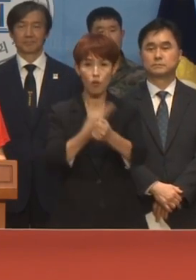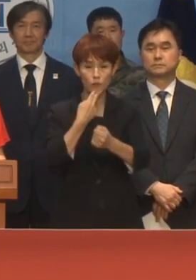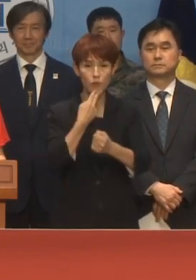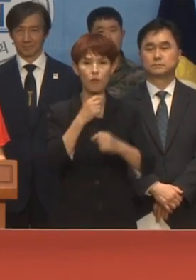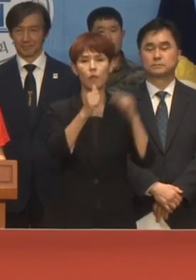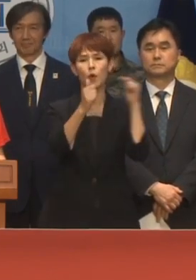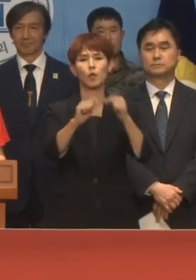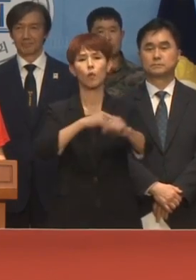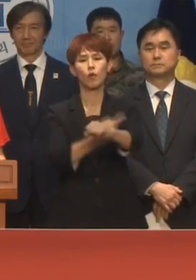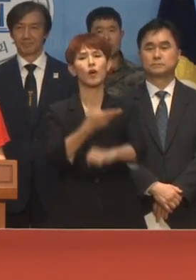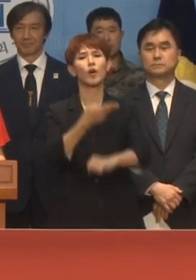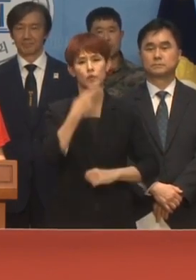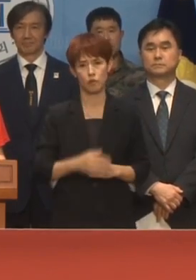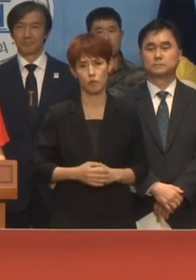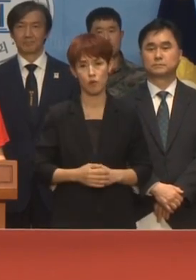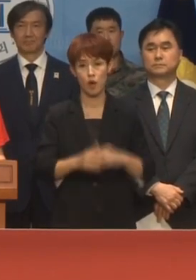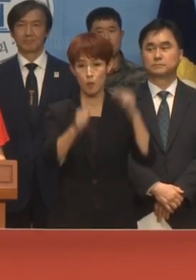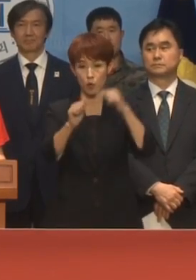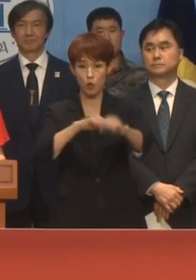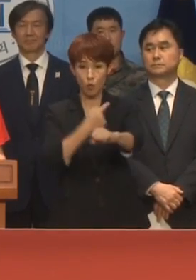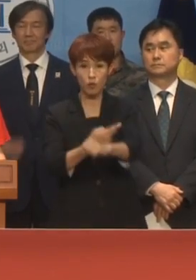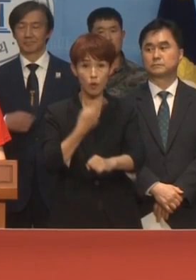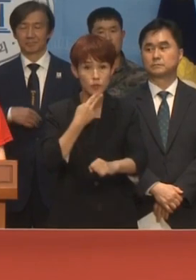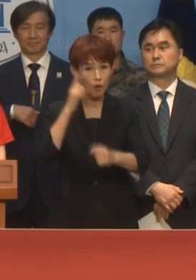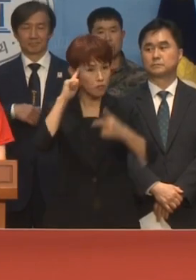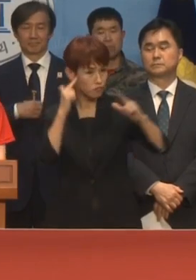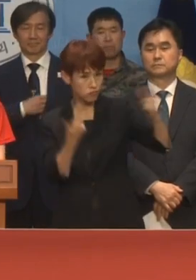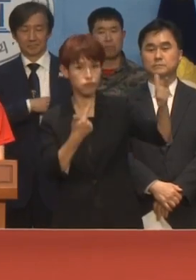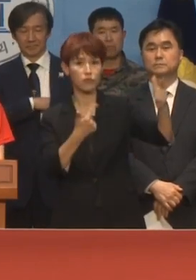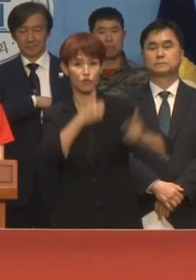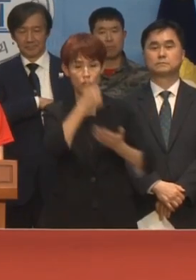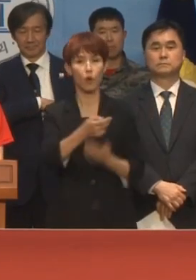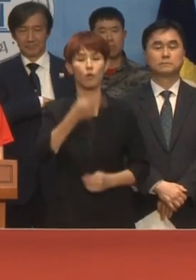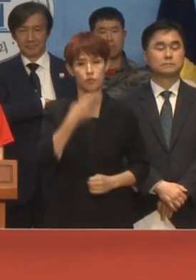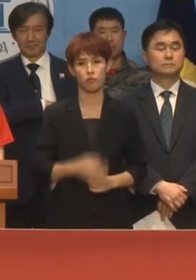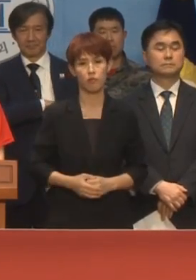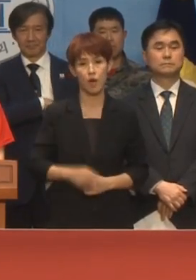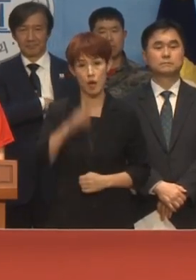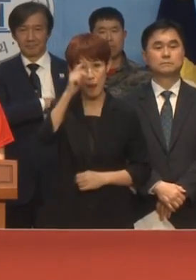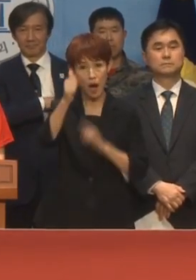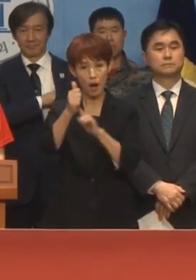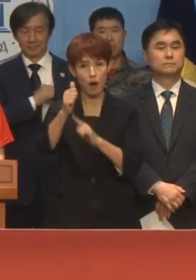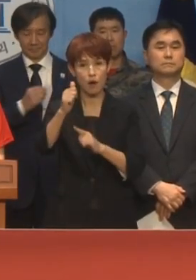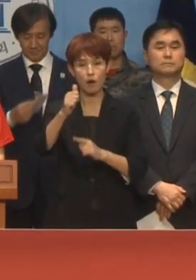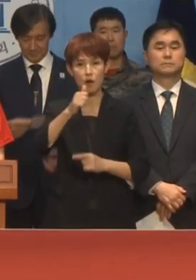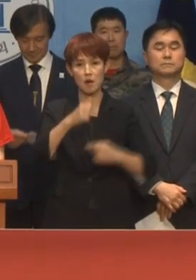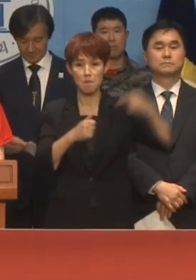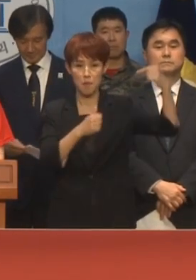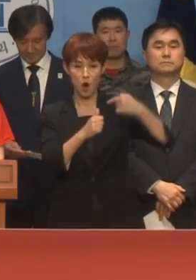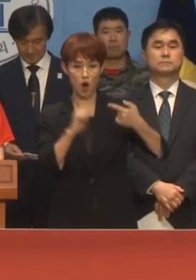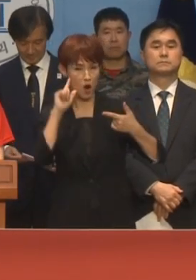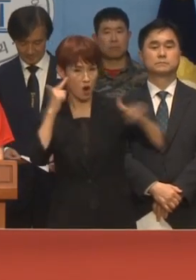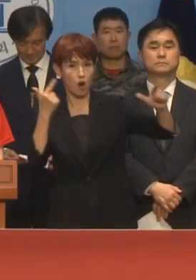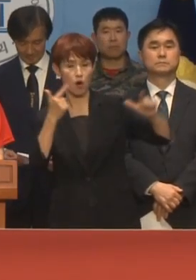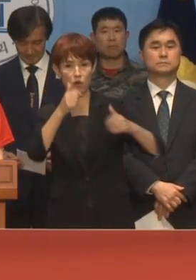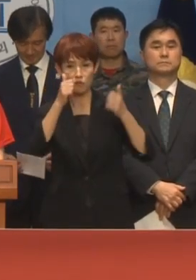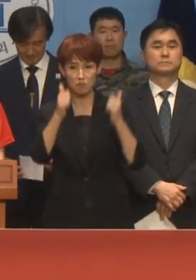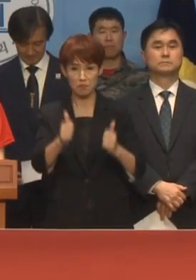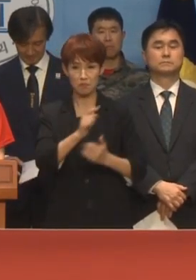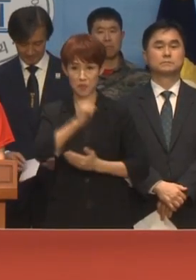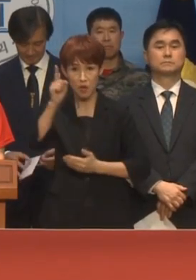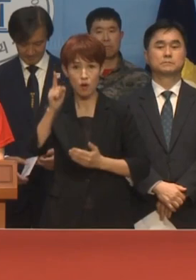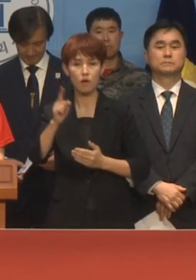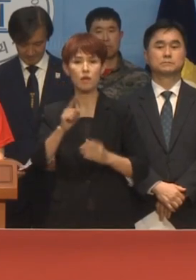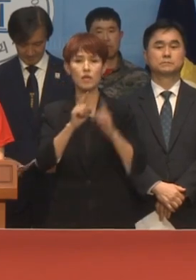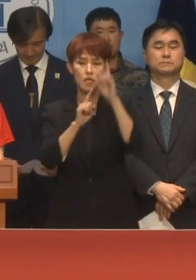없습니다. 명령권 없으면 항명죄도 없습니다. 근데 박정훈 대령을 항명죄로 기소한 게 이종섭 장관의